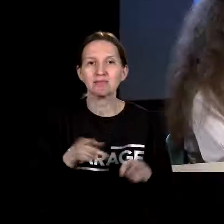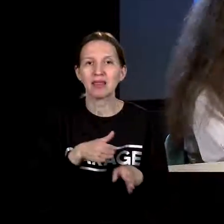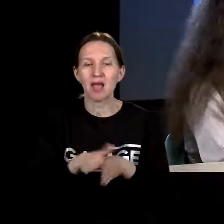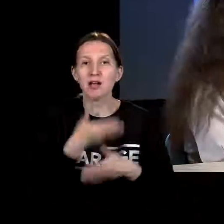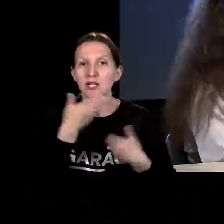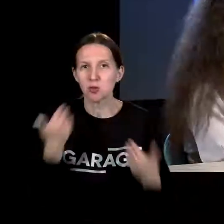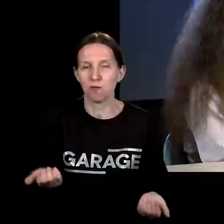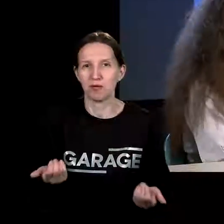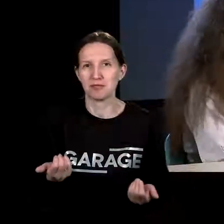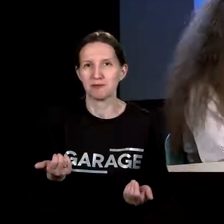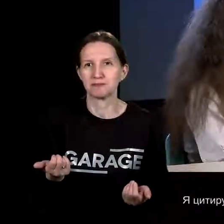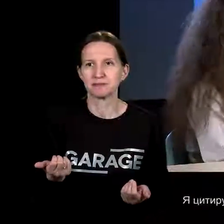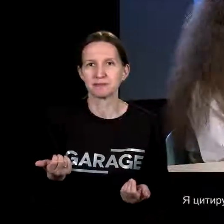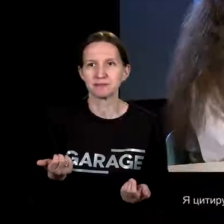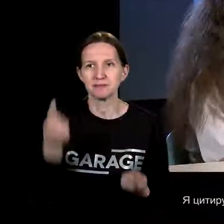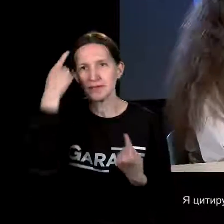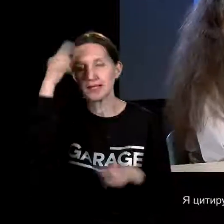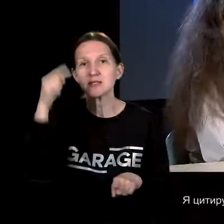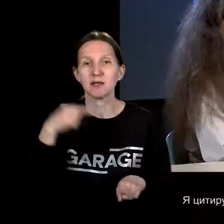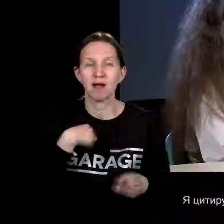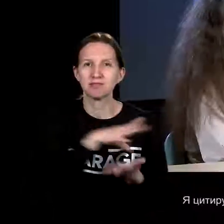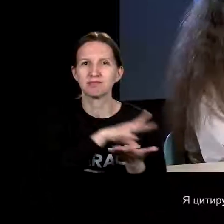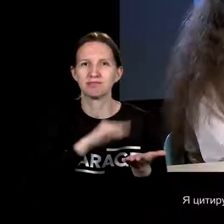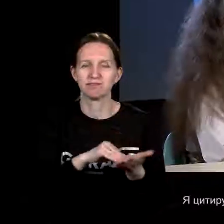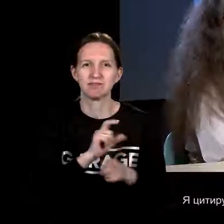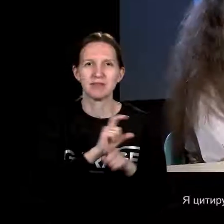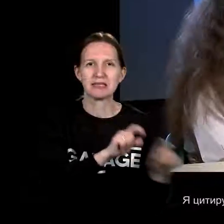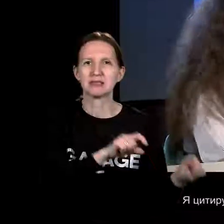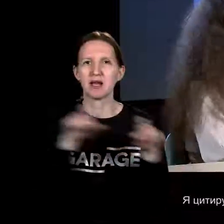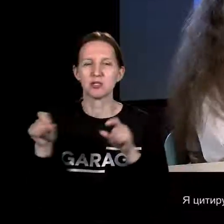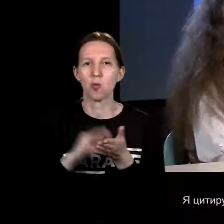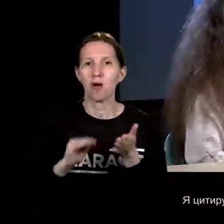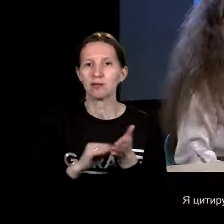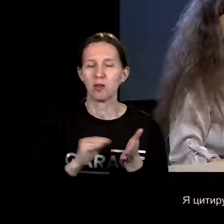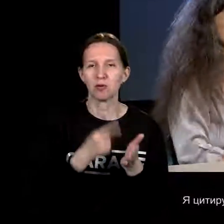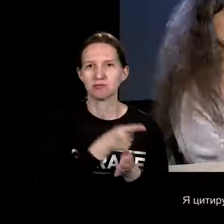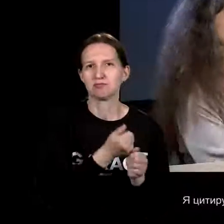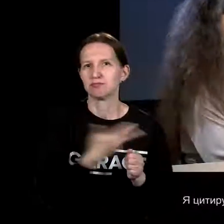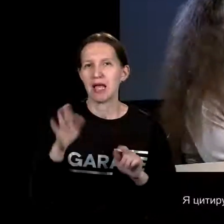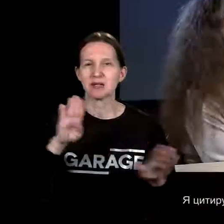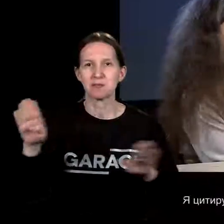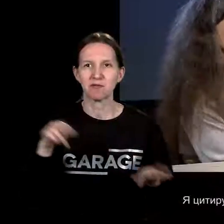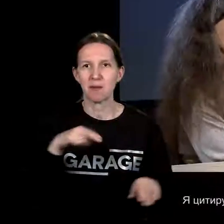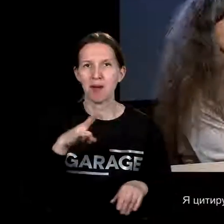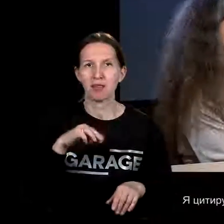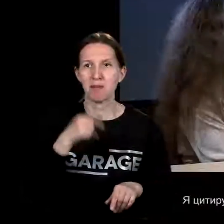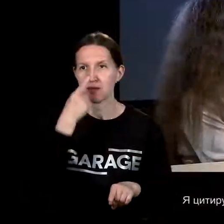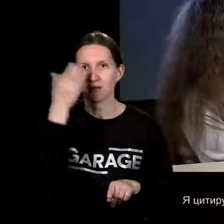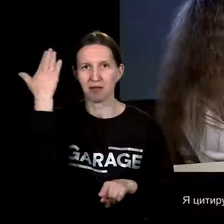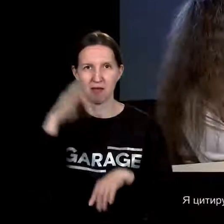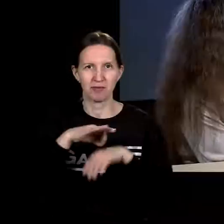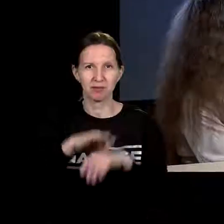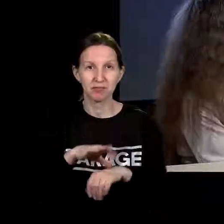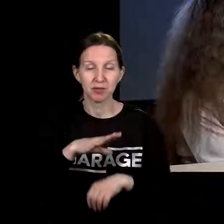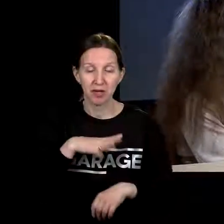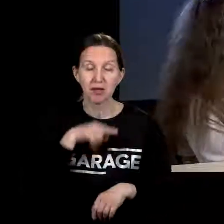как это, я цитирую статью из каталога ретроспективы Пономаренко, которая не так давно проходила,